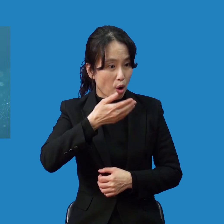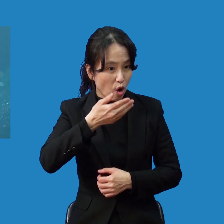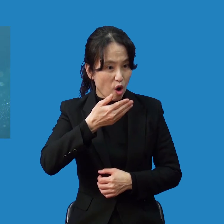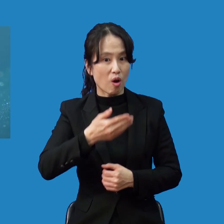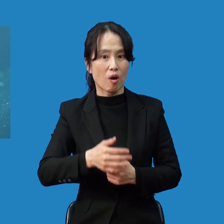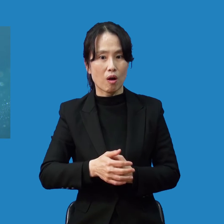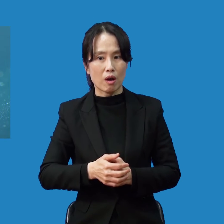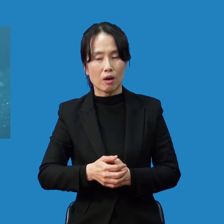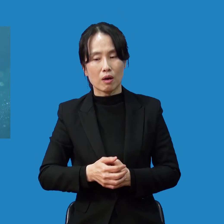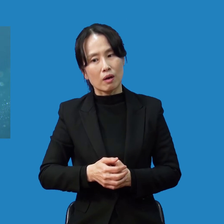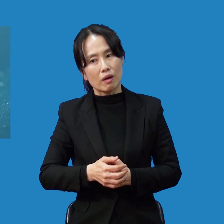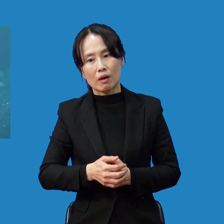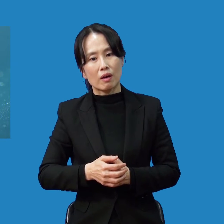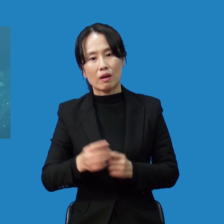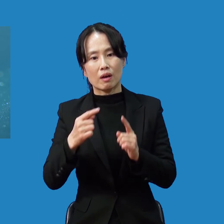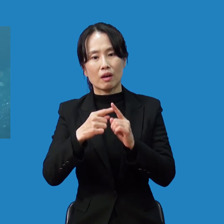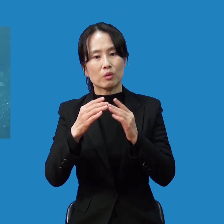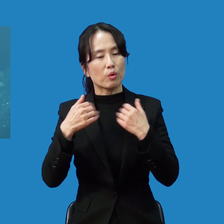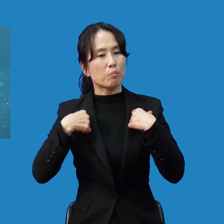접어버리는 사람도 있을지도 모릅니다.